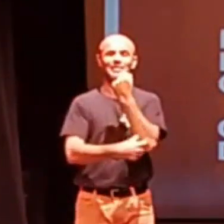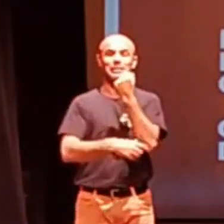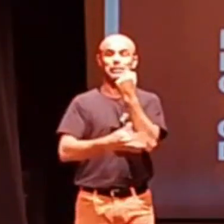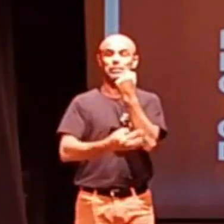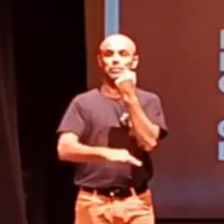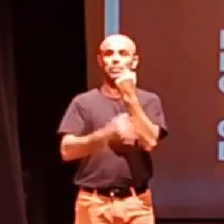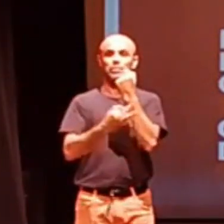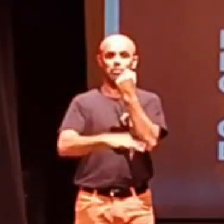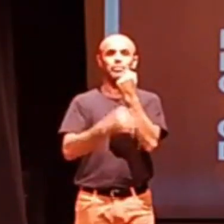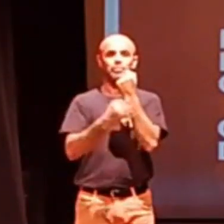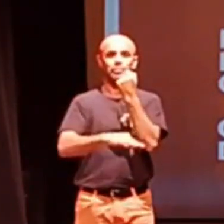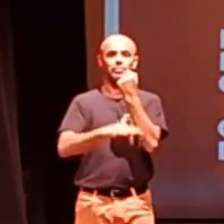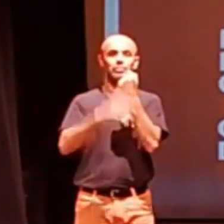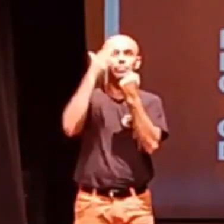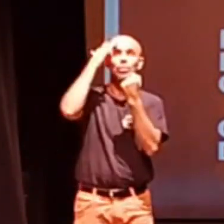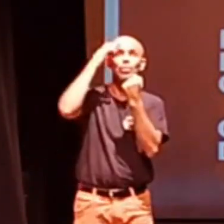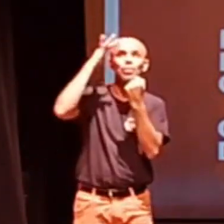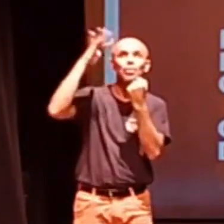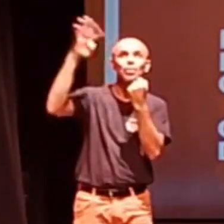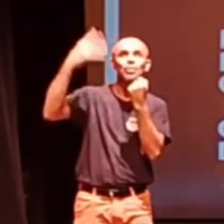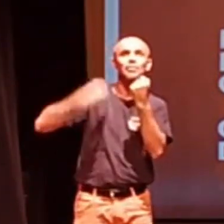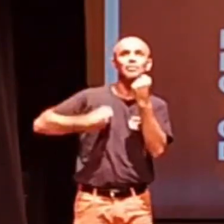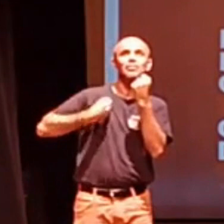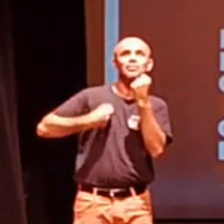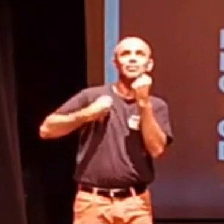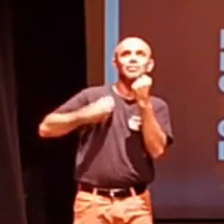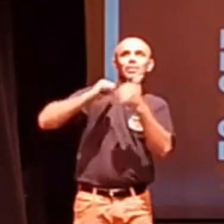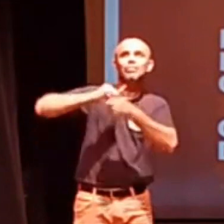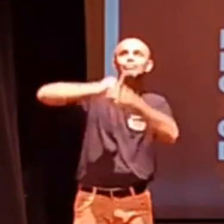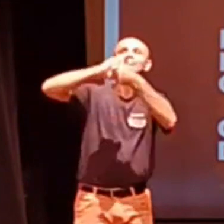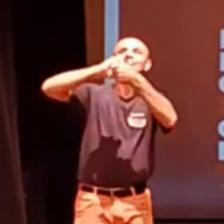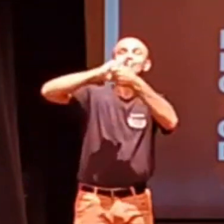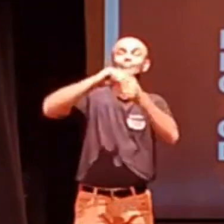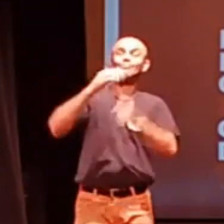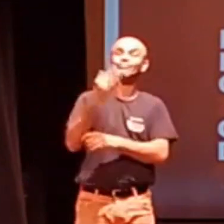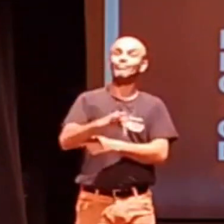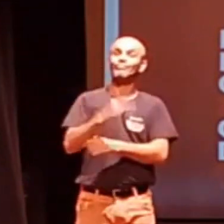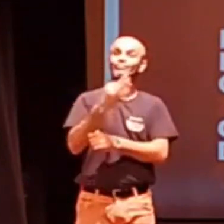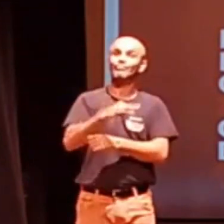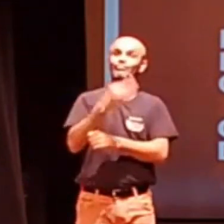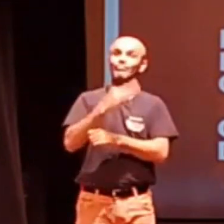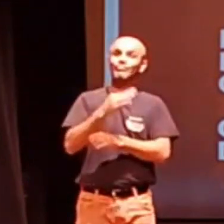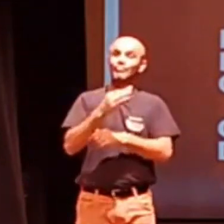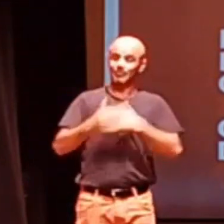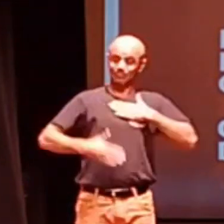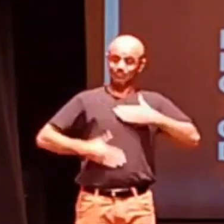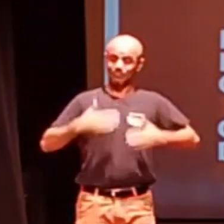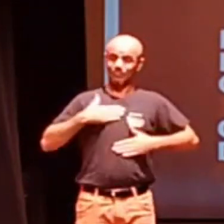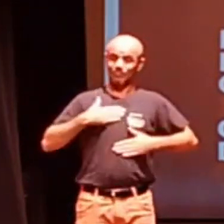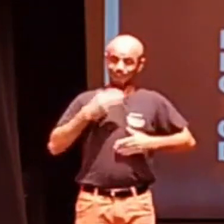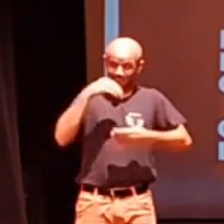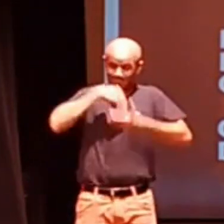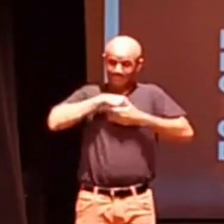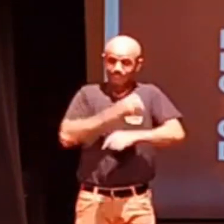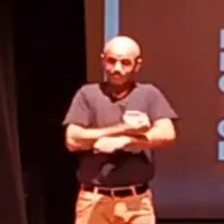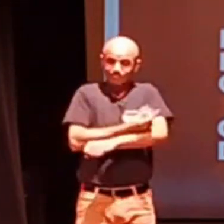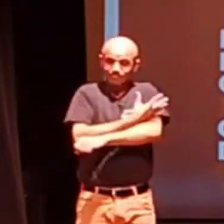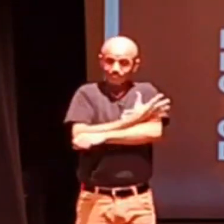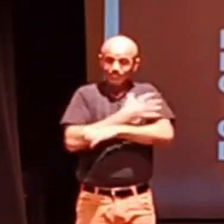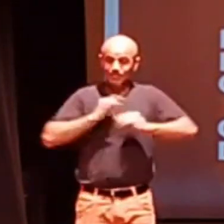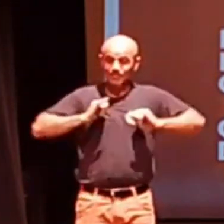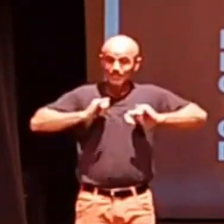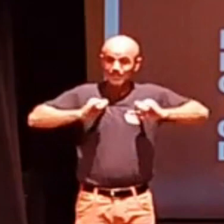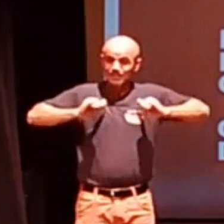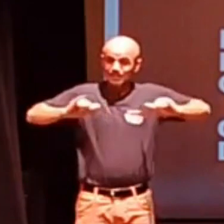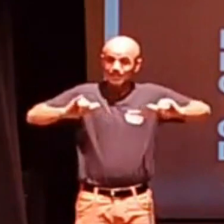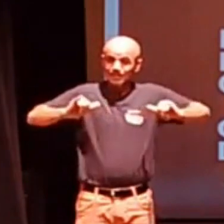os nossos sonhos e viver a nossa vida. Dor é física, é emocional, é